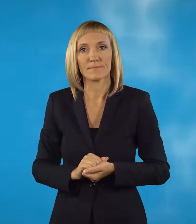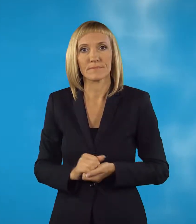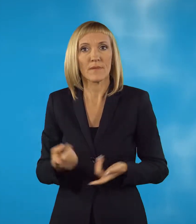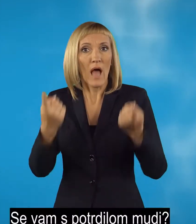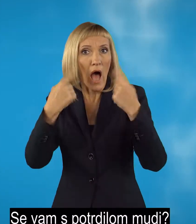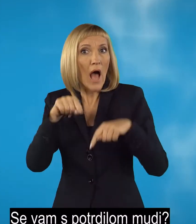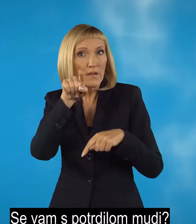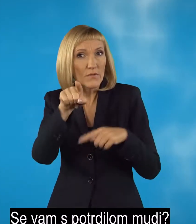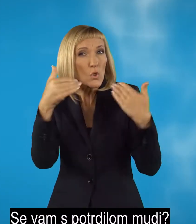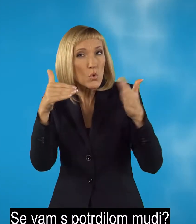Se vam s potrdilom mudi?